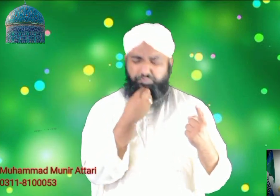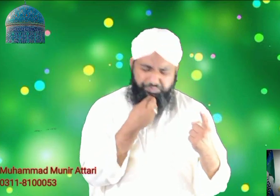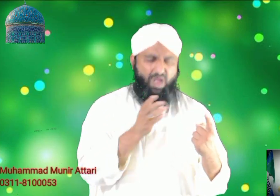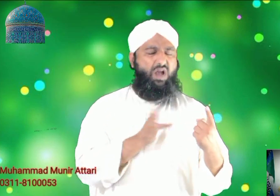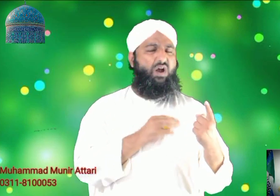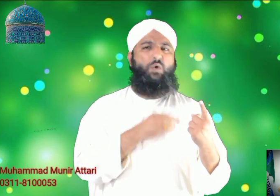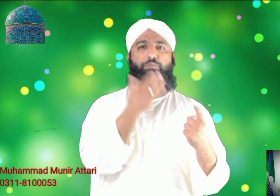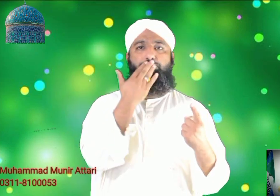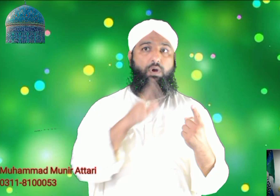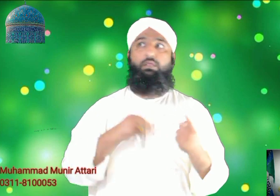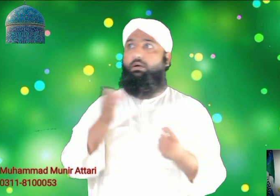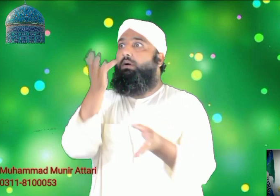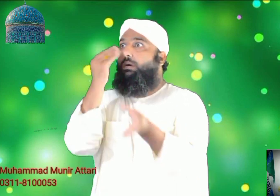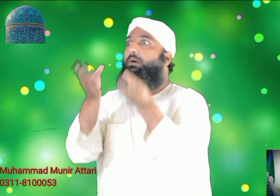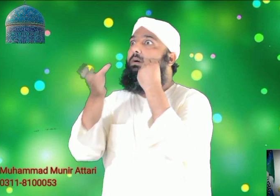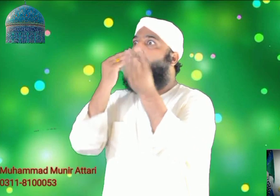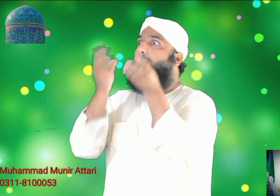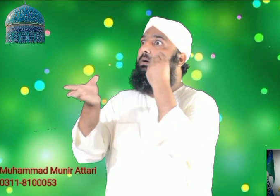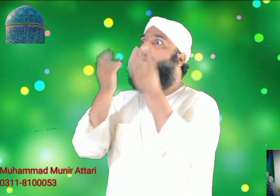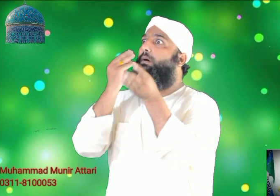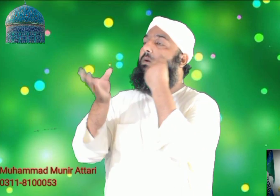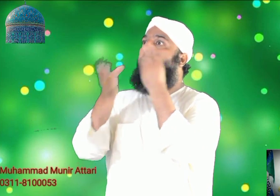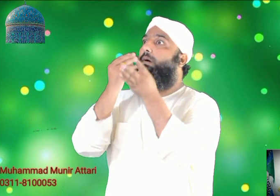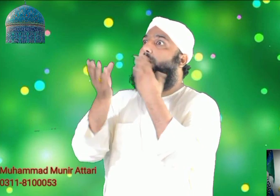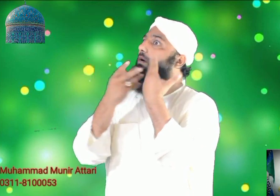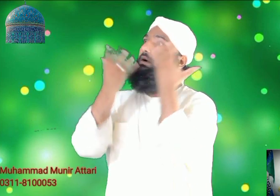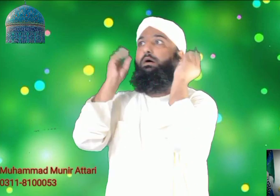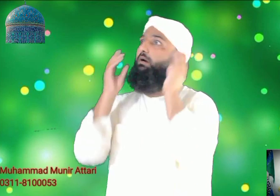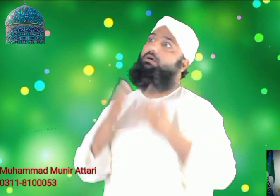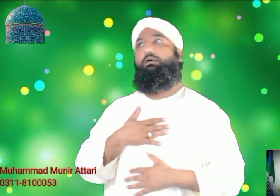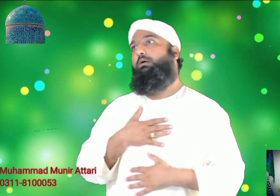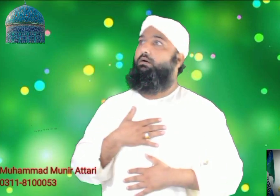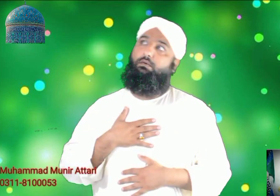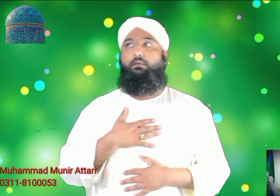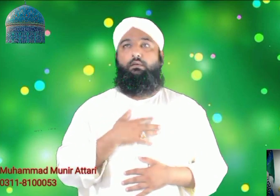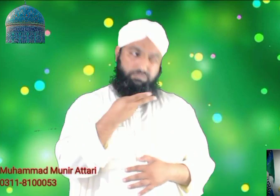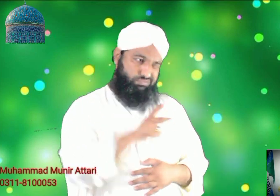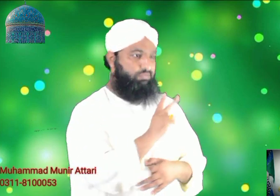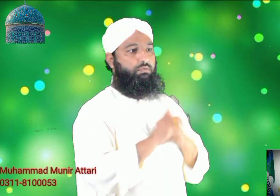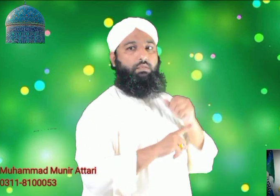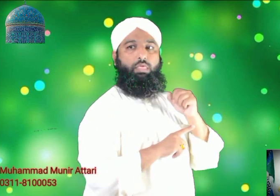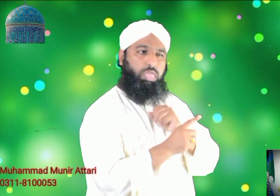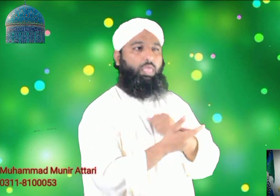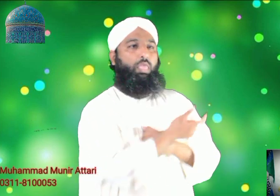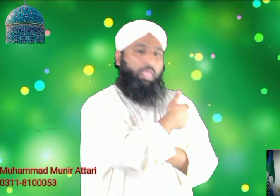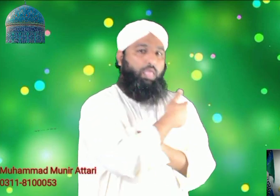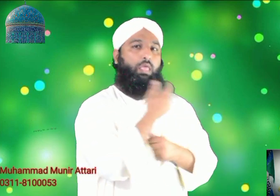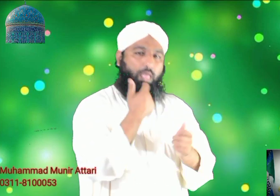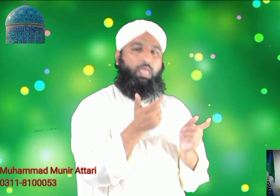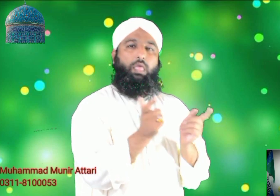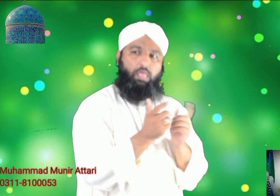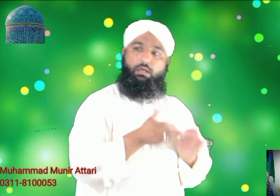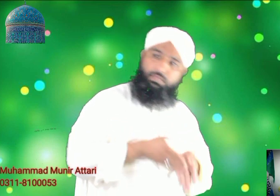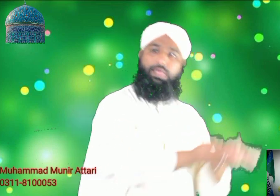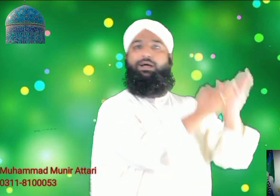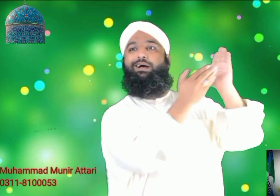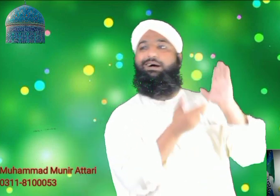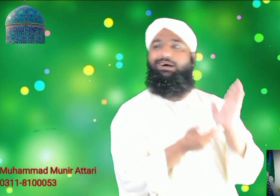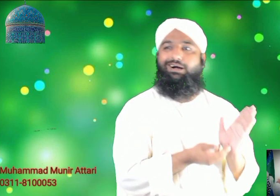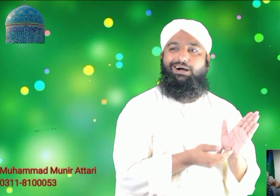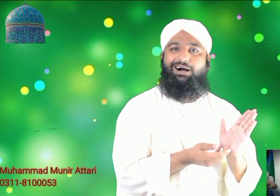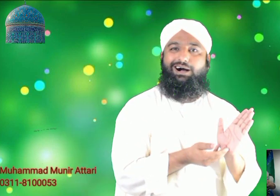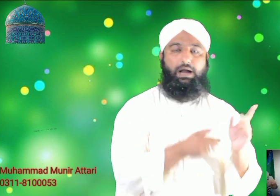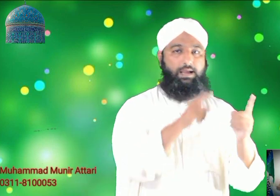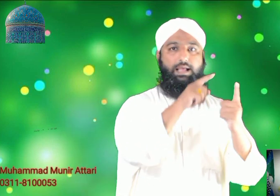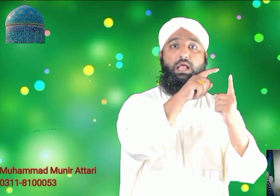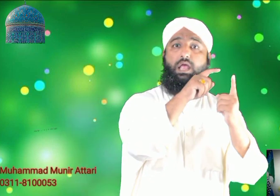کی باتیں تو سن رہا ہے مگر گناہ سے بچتا نہیں ہے. ہم میں سے بہت سارے ایسے ہی ہیں، سن بھی رہے ہیں مگر گناہ نہیں چھوڑتے. تو یہ خوف اس